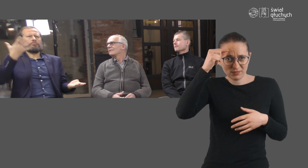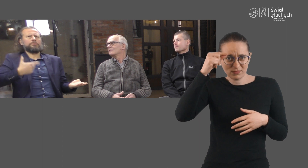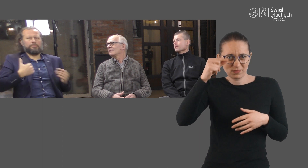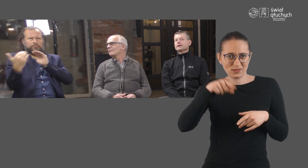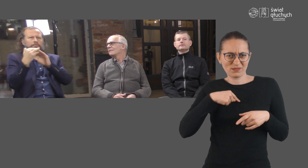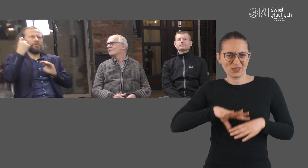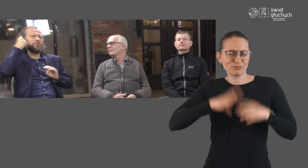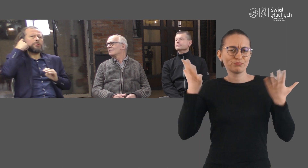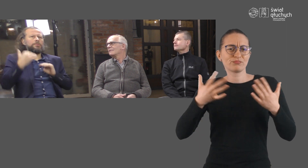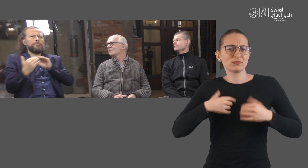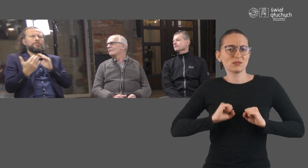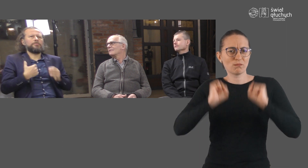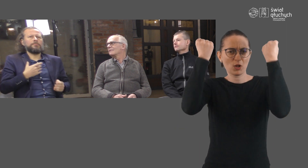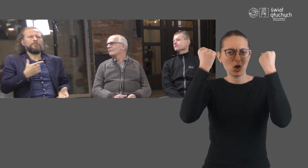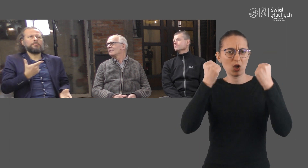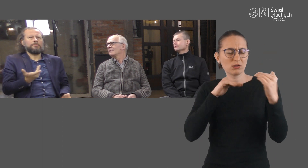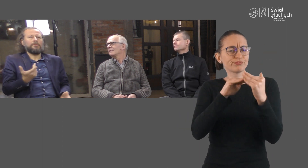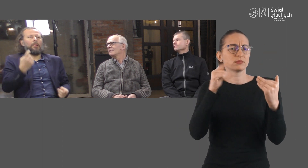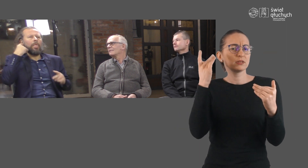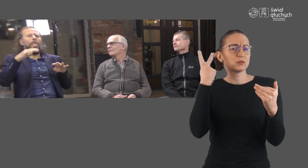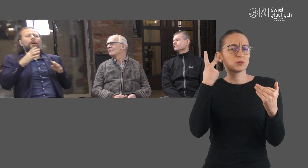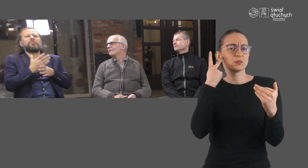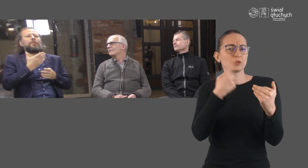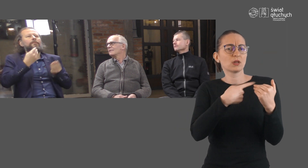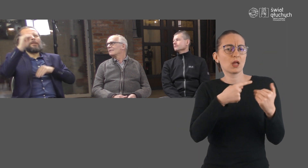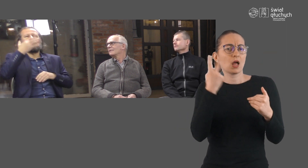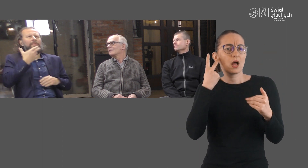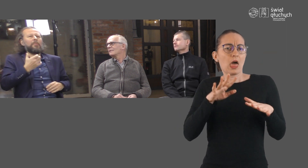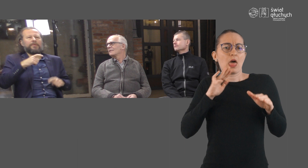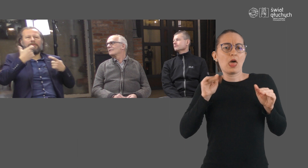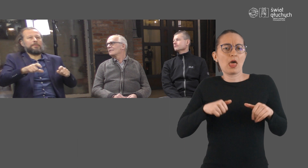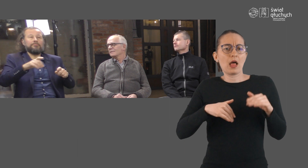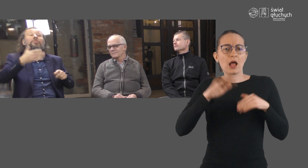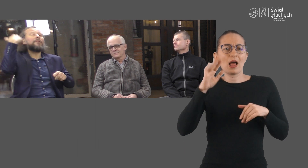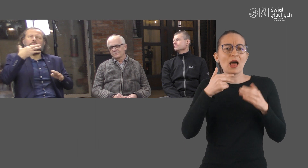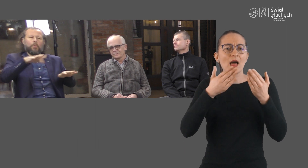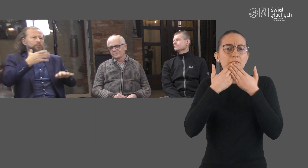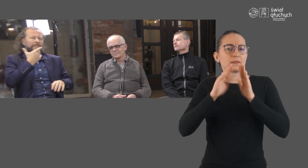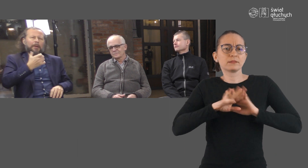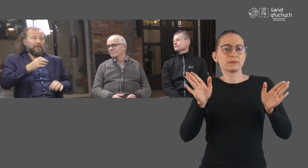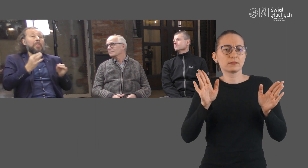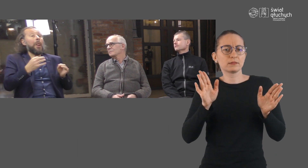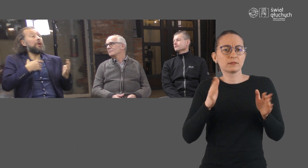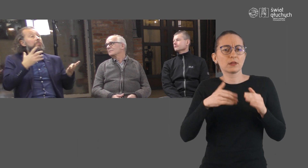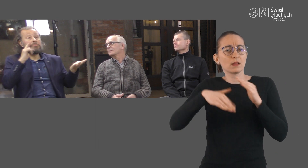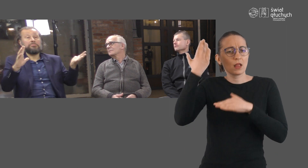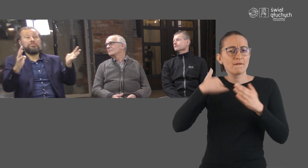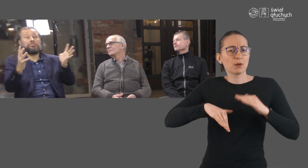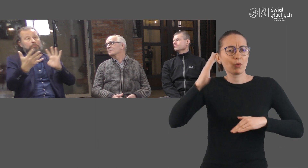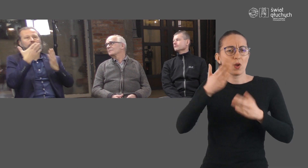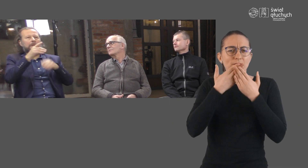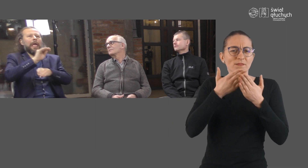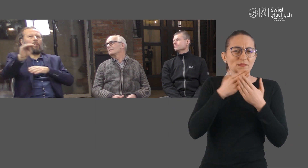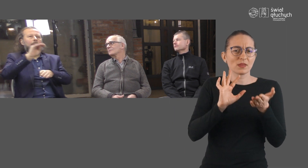że ja jestem matołem? Co to jest? Ja jestem równy z osobami głuchymi, słyszącymi. Już więcej na mnie nie mówili niemowa, ale